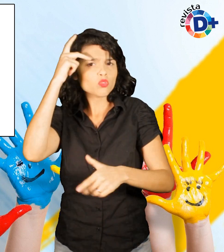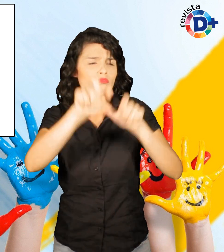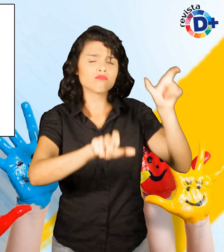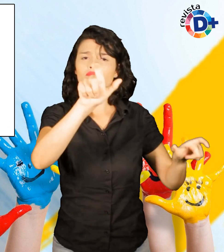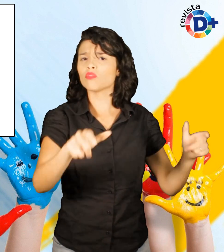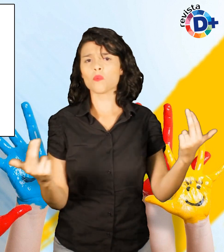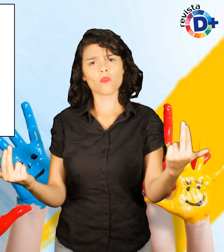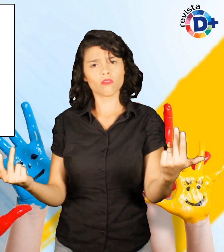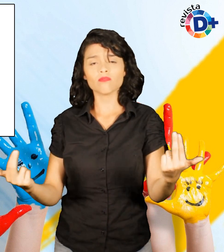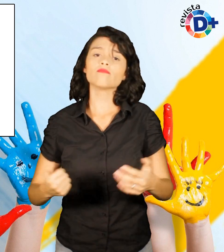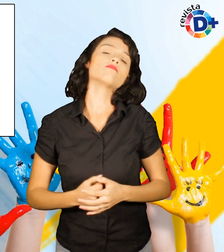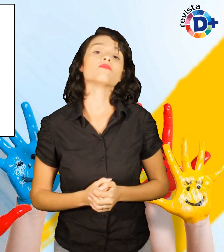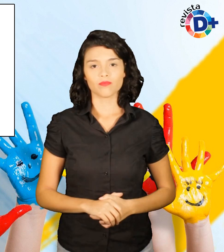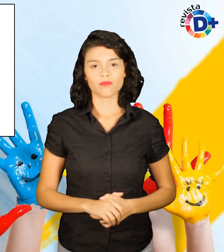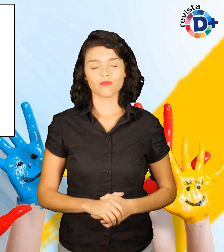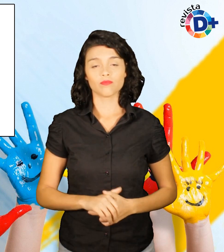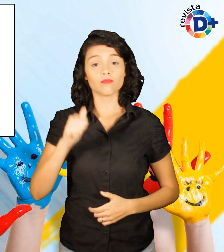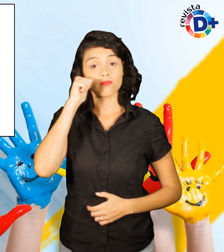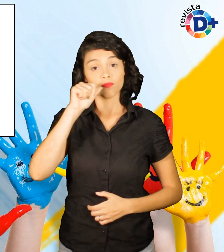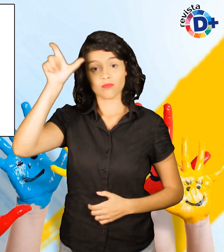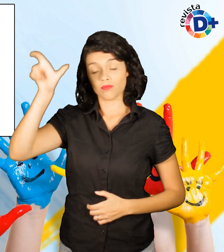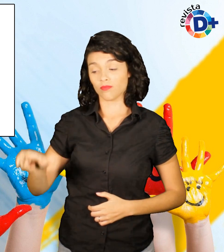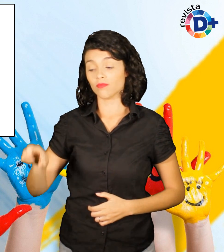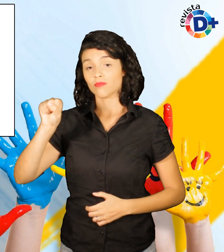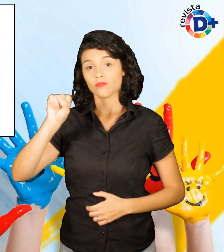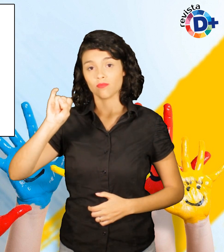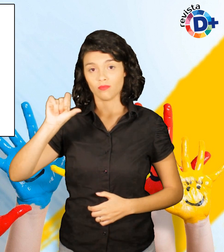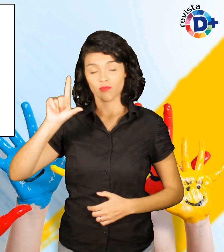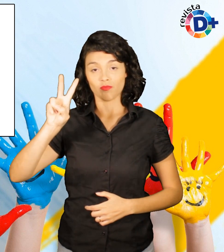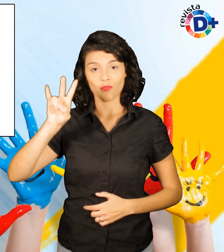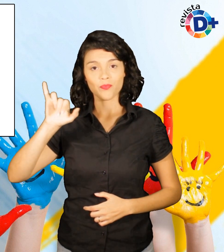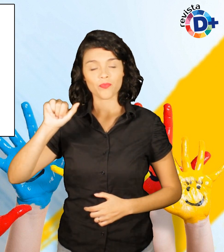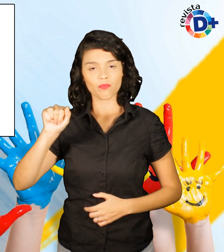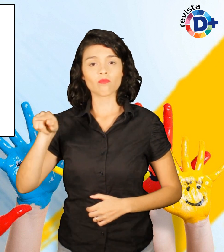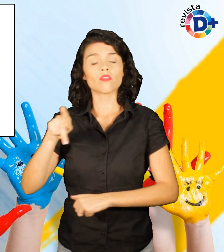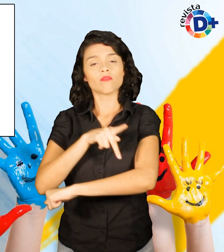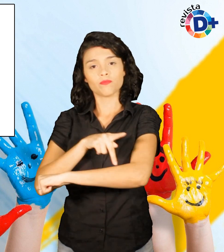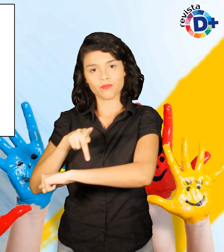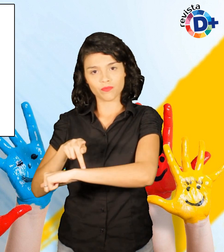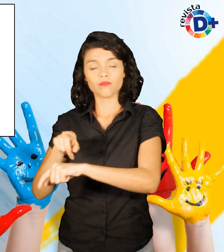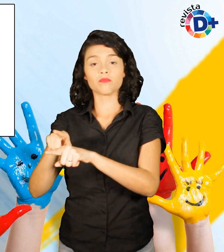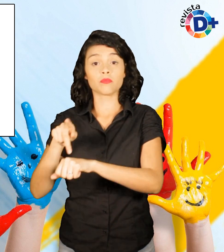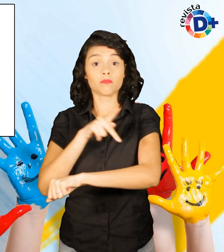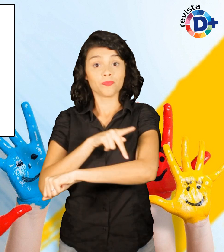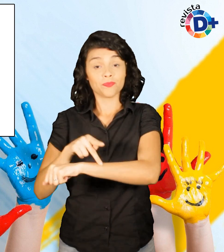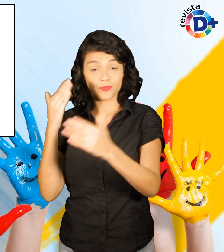humano. Silvia Esther Oru, pedagoga e psicopedagoga, mestre